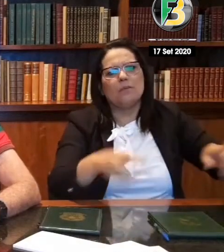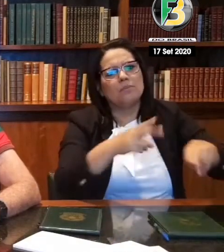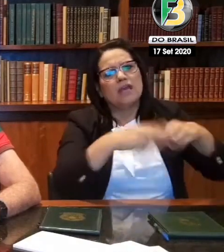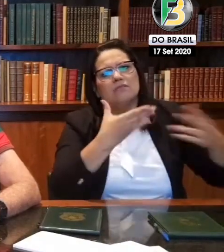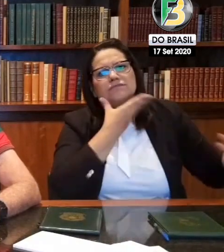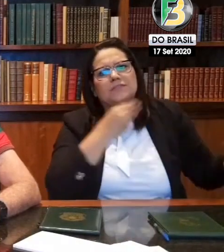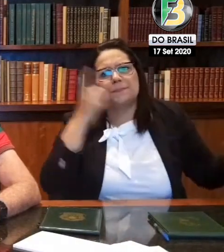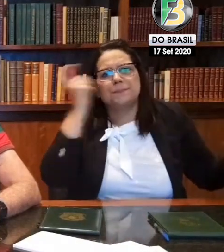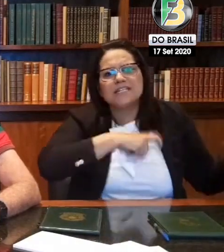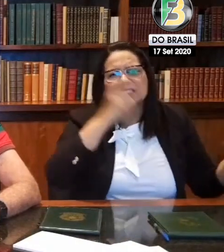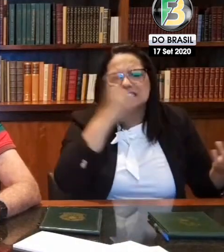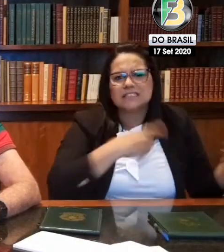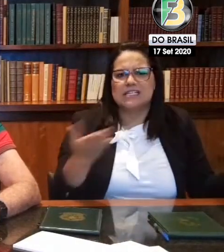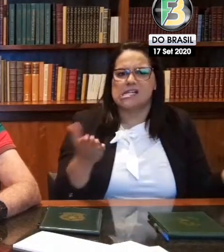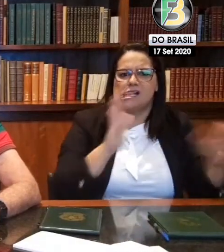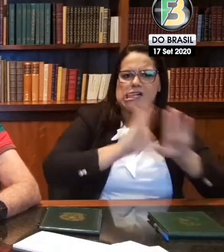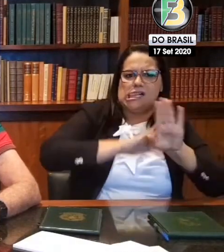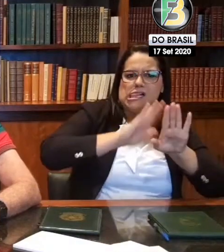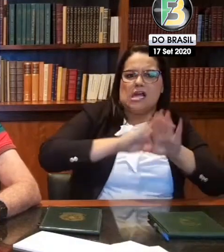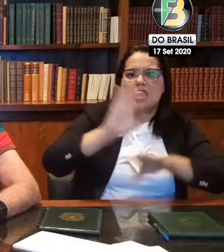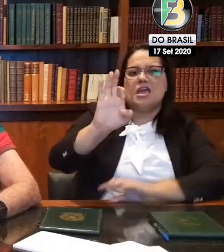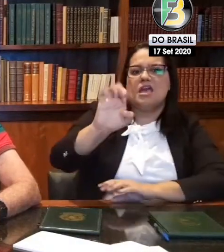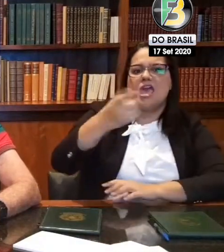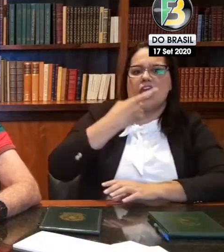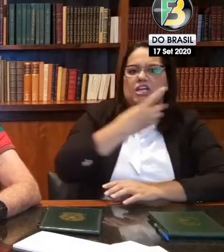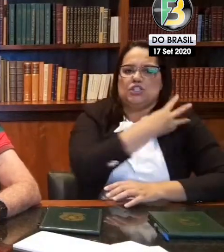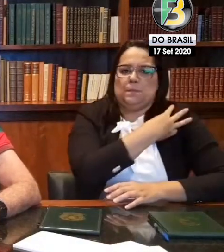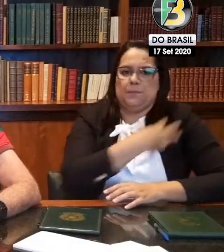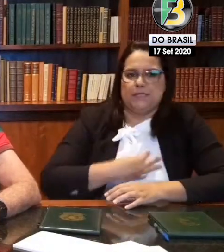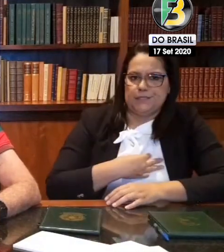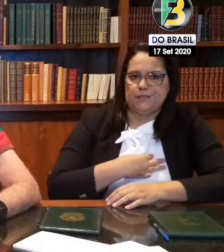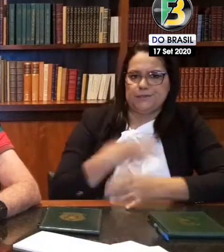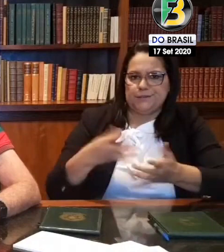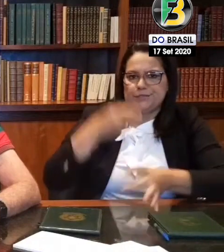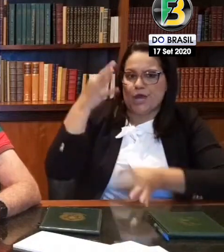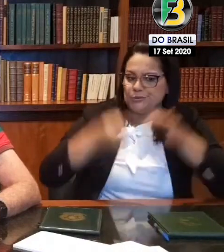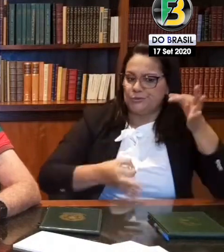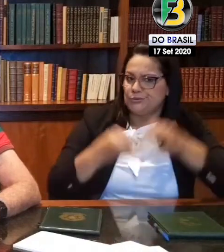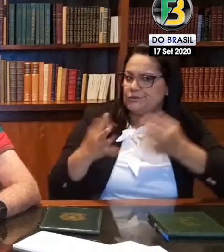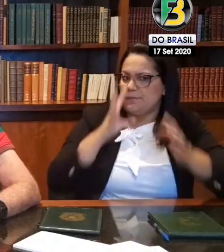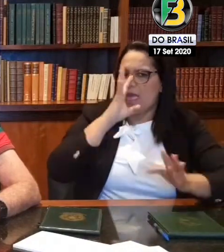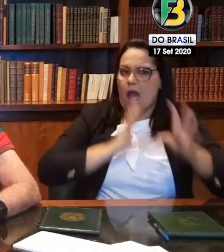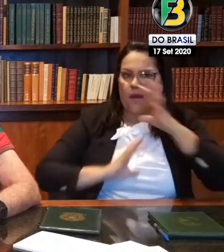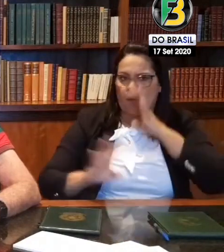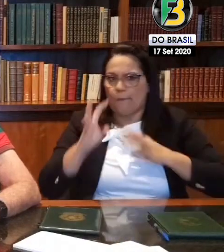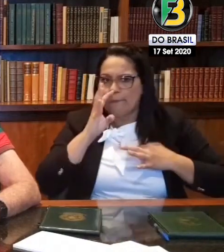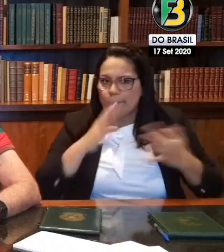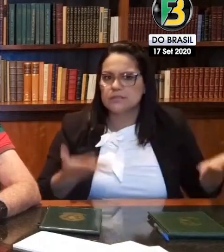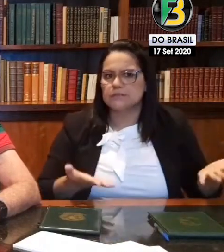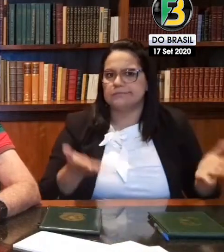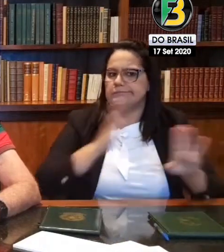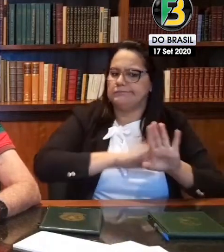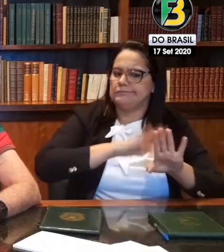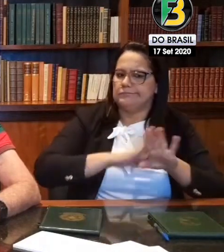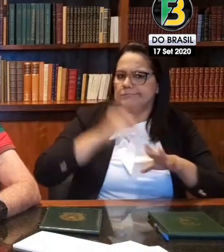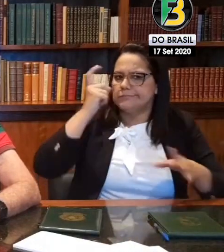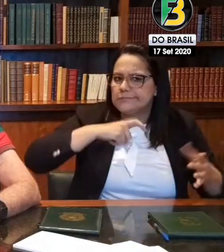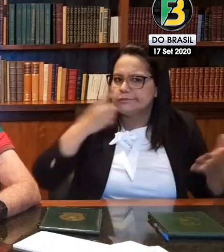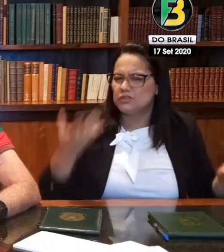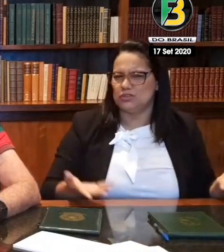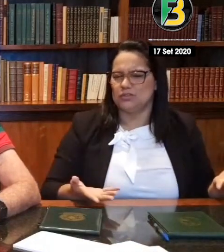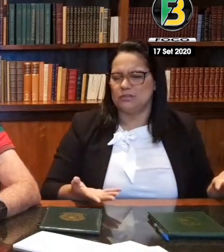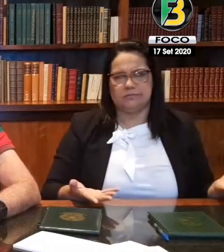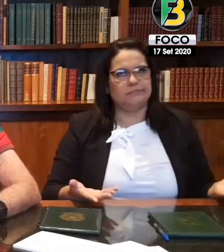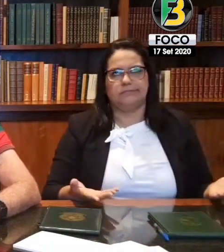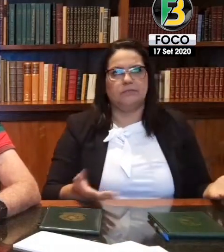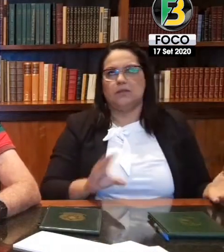né, desse ex-ministro da Justiça de me acusar de forma leviana. Ou melhor, ele